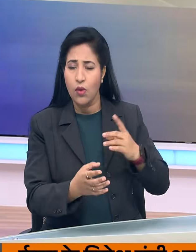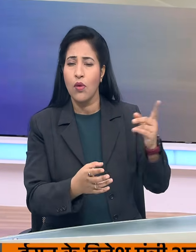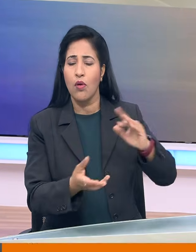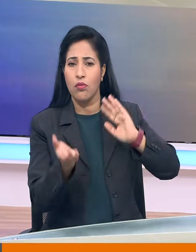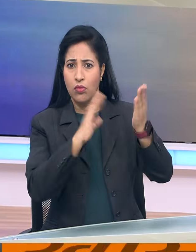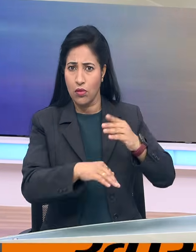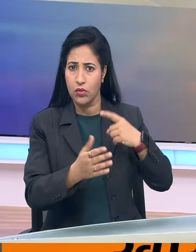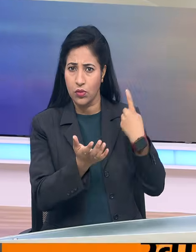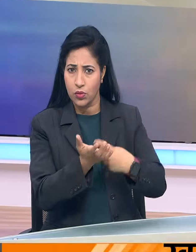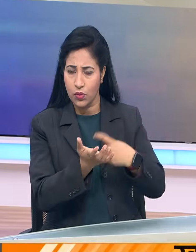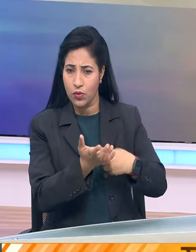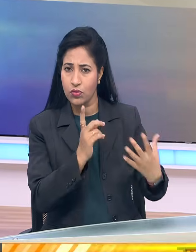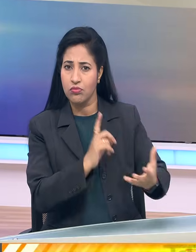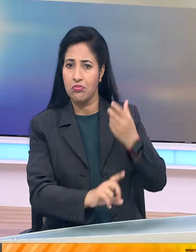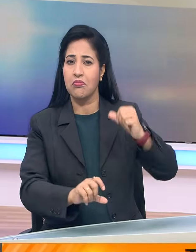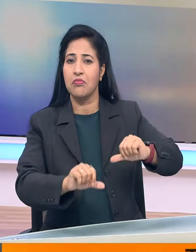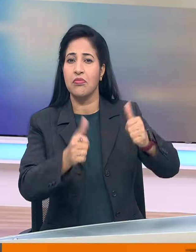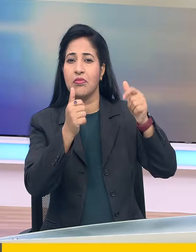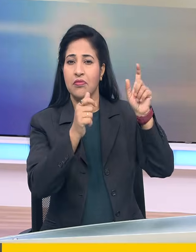किया है।